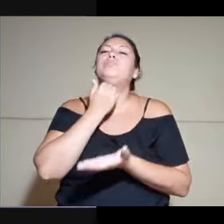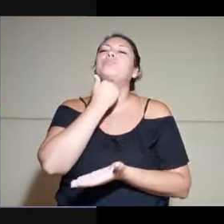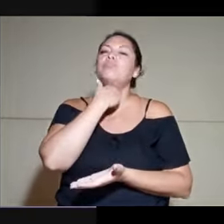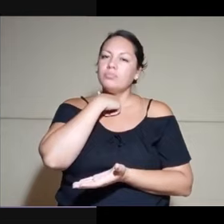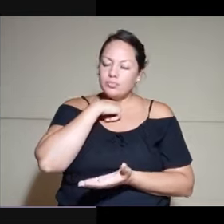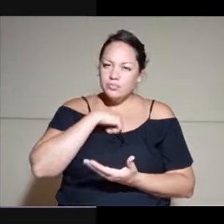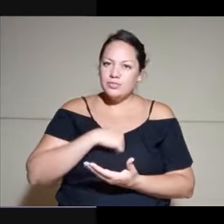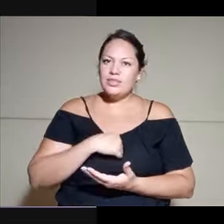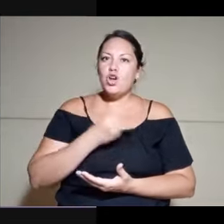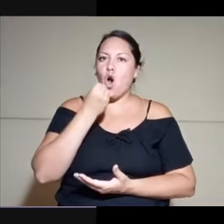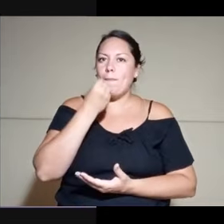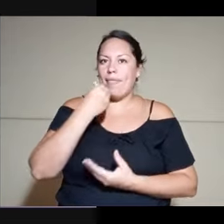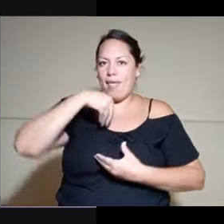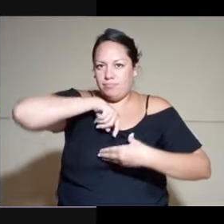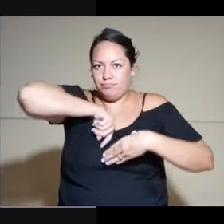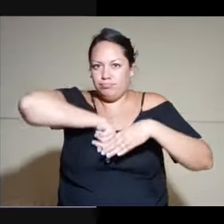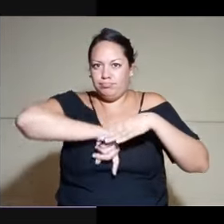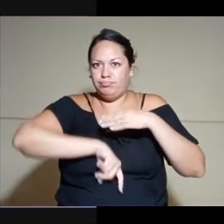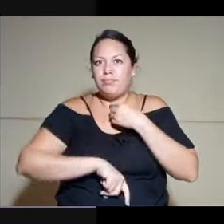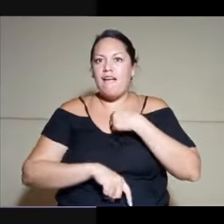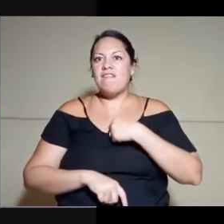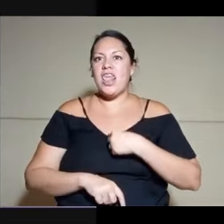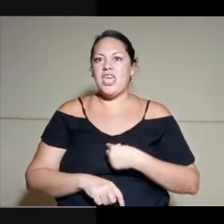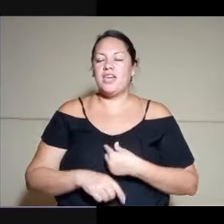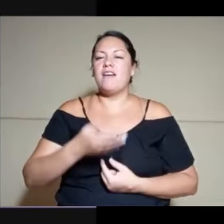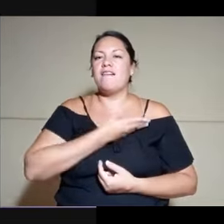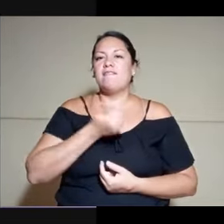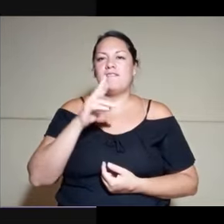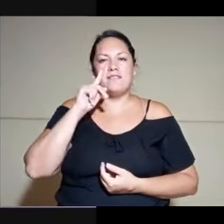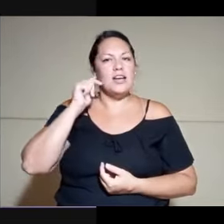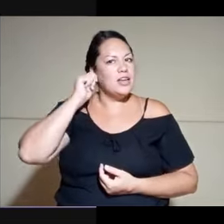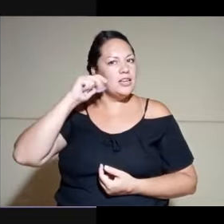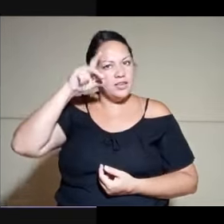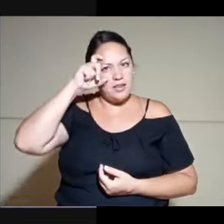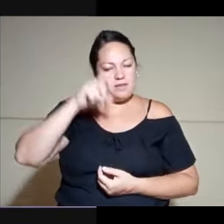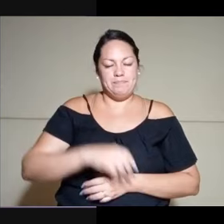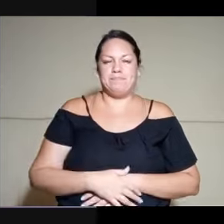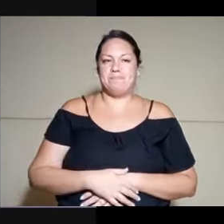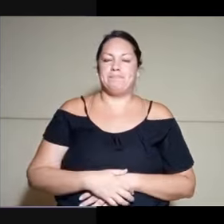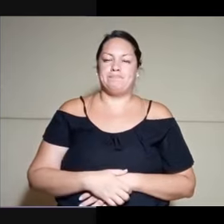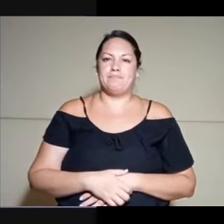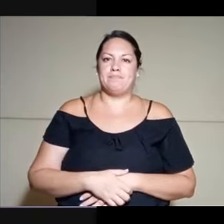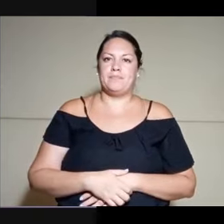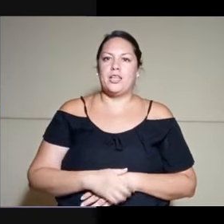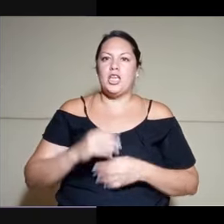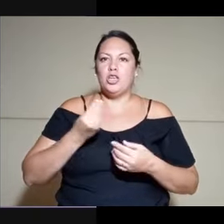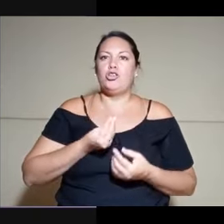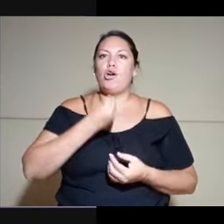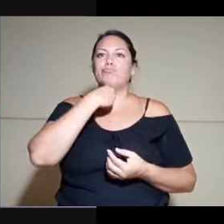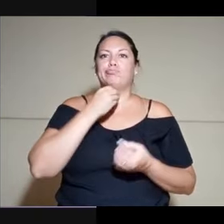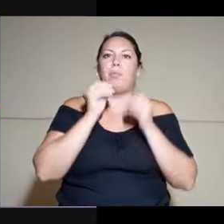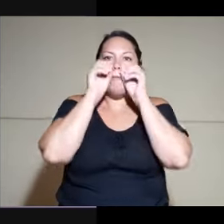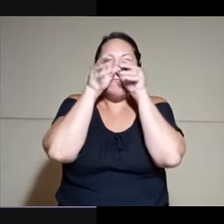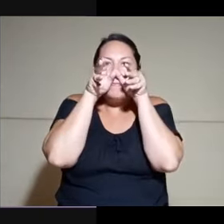nosotros tragamos, el bolo alimenticio empuja el paladar blando, ¿sí?, y permite que la comida se vaya